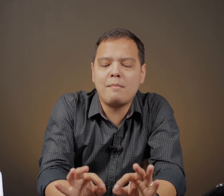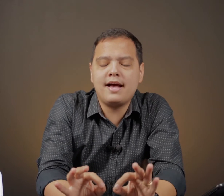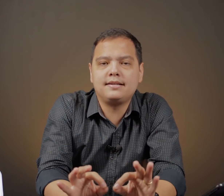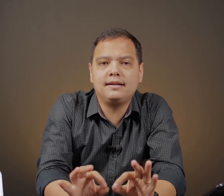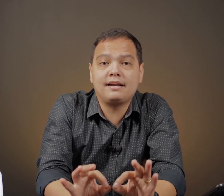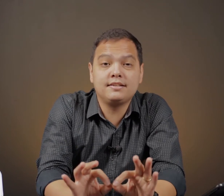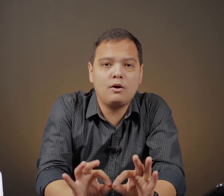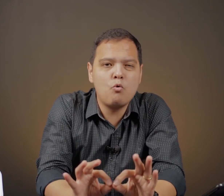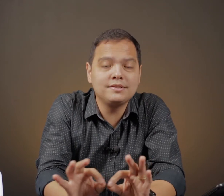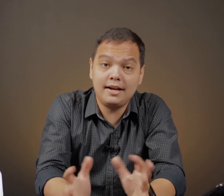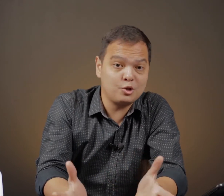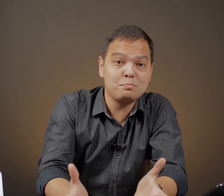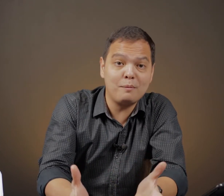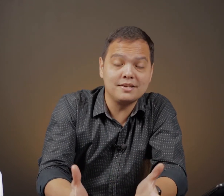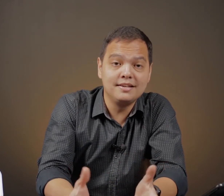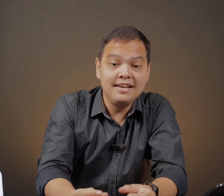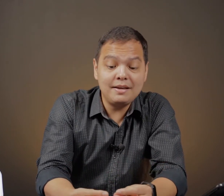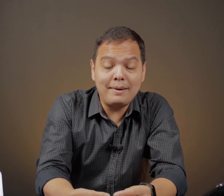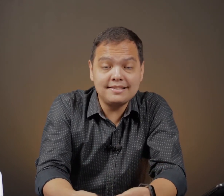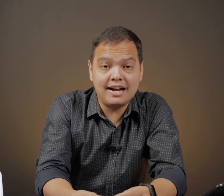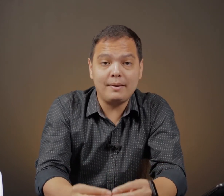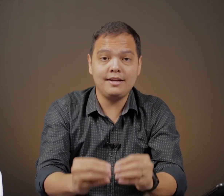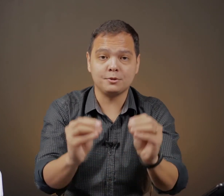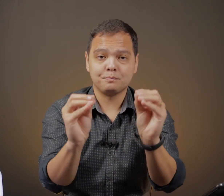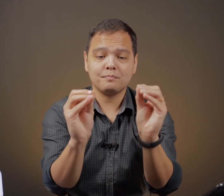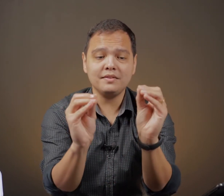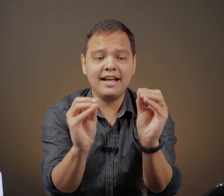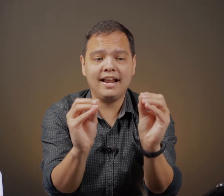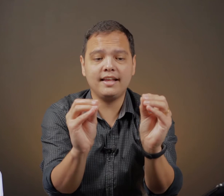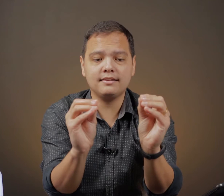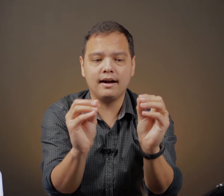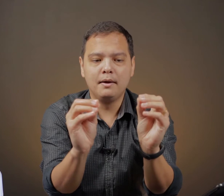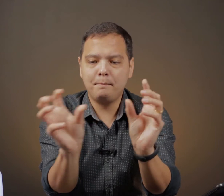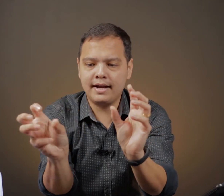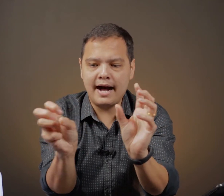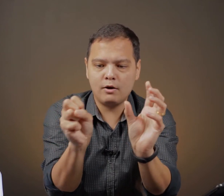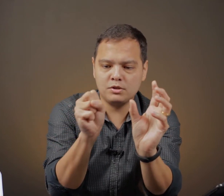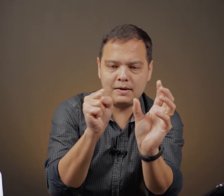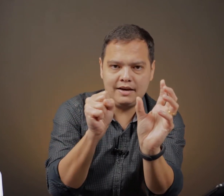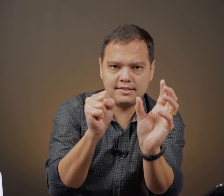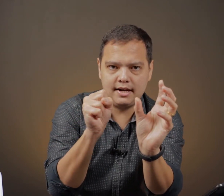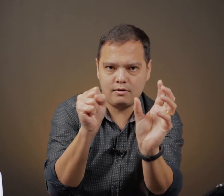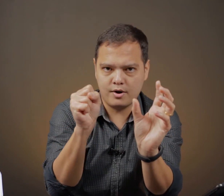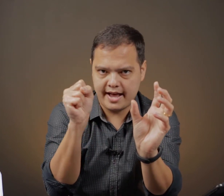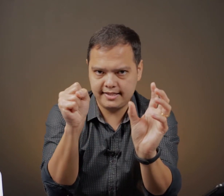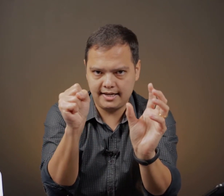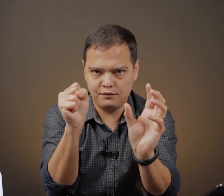começa a tentar fazer algumas criações próprias, que basicamente ela tenta pegar algumas palavras que ela conhece, que ela já viu